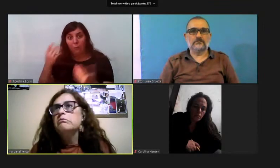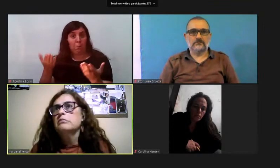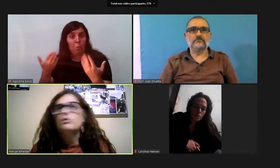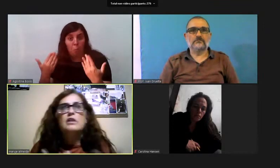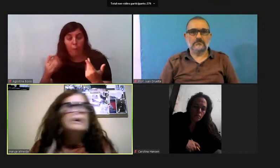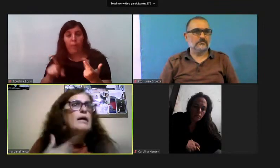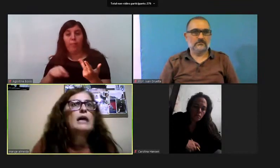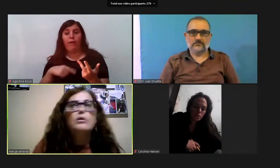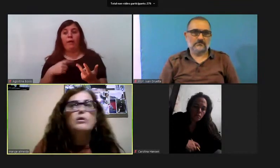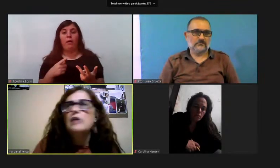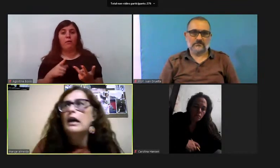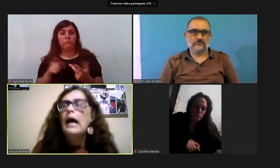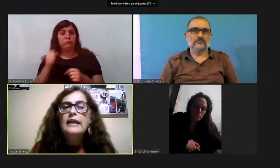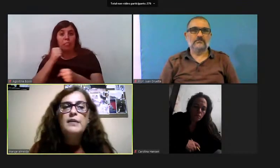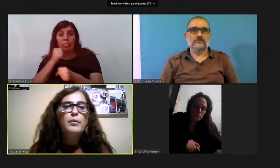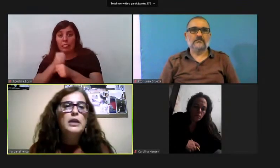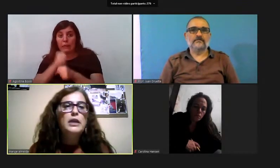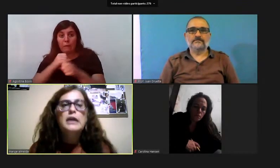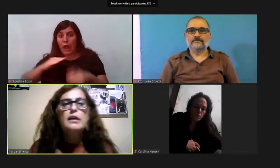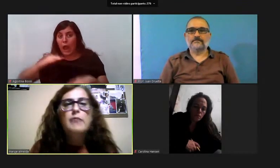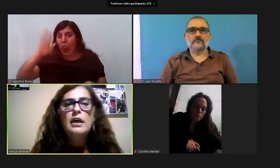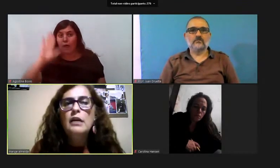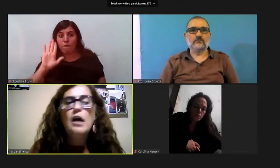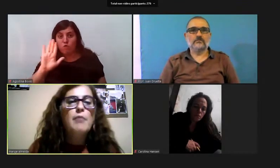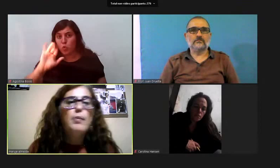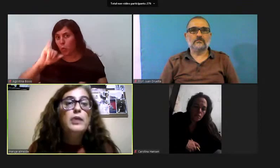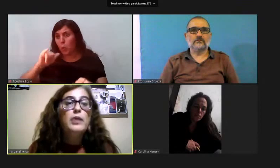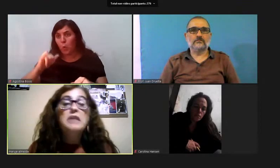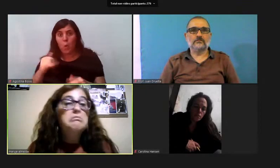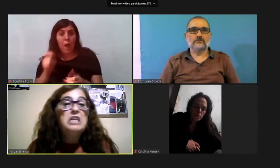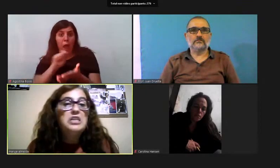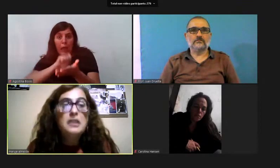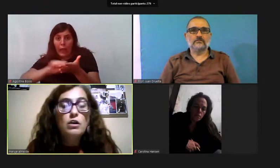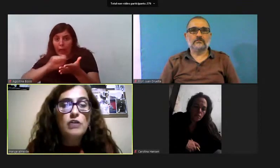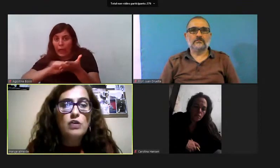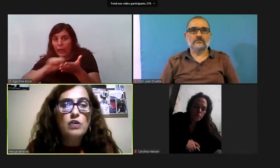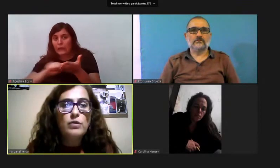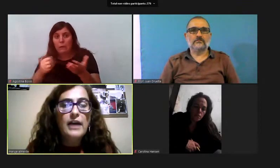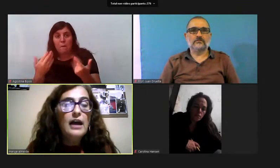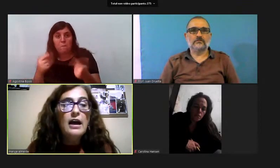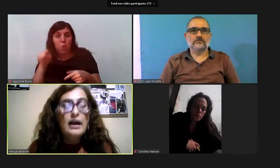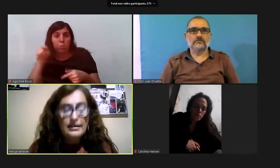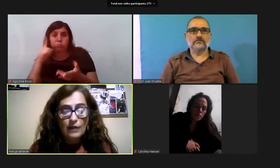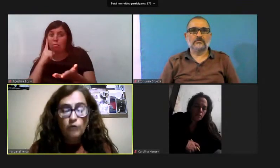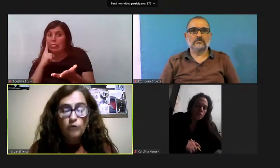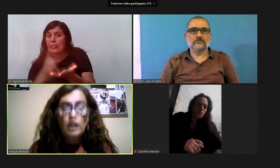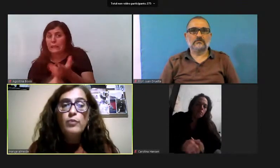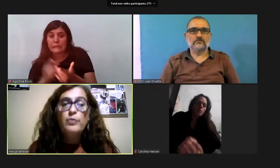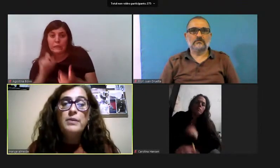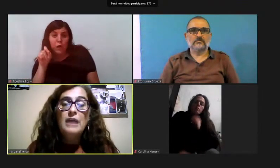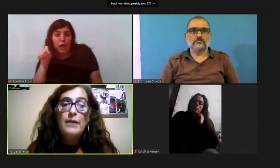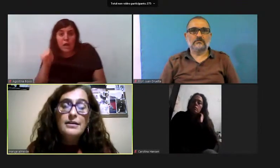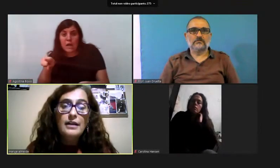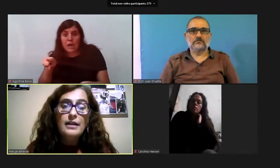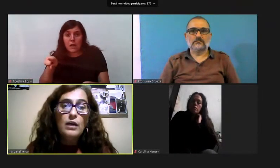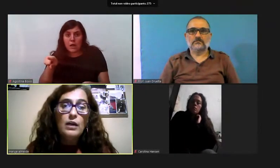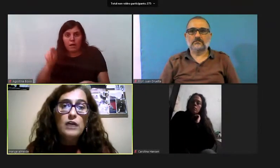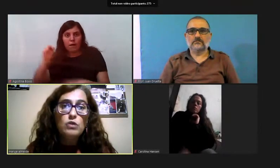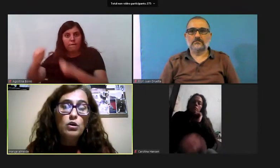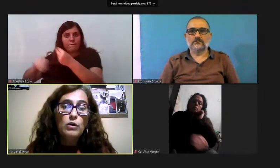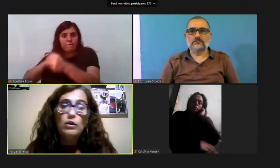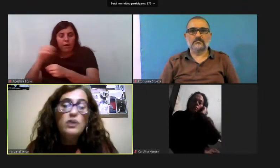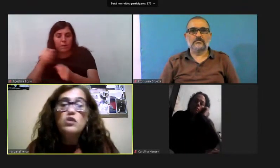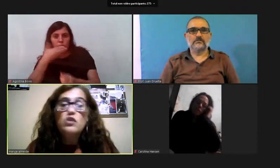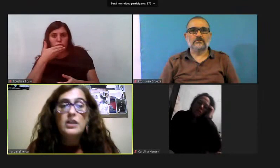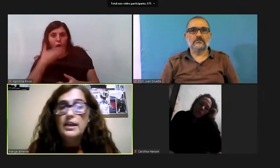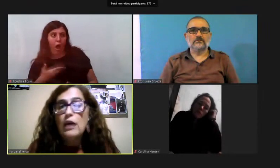poder, no sé, trabajar cuando sea grande, va a poder escribir, va a poder decidir cosas de su vida. Se encontraron por primera vez en la Escuela de